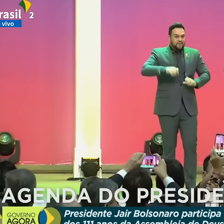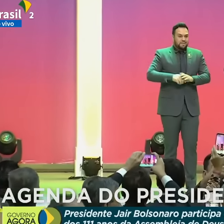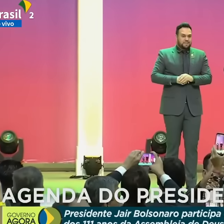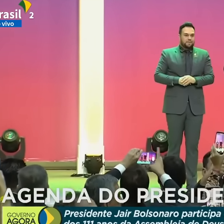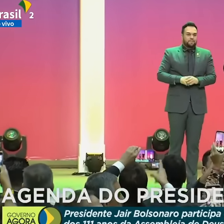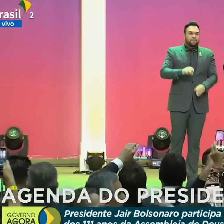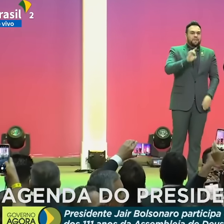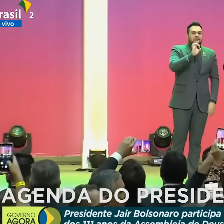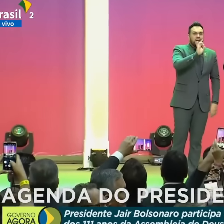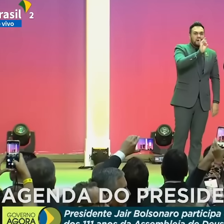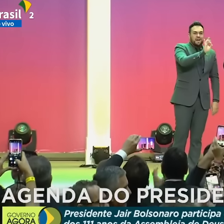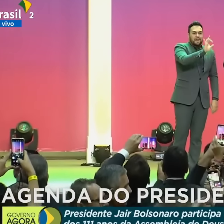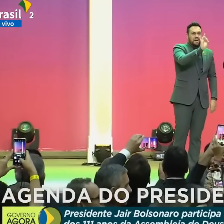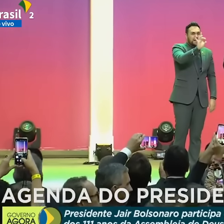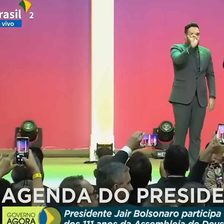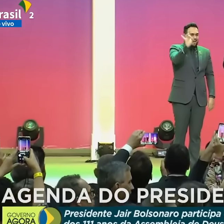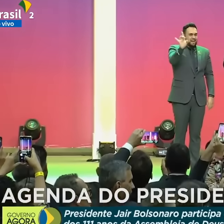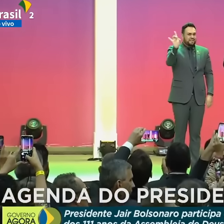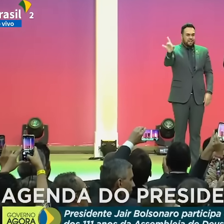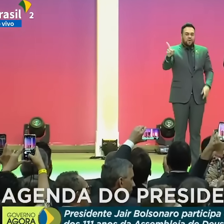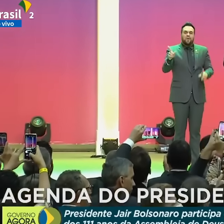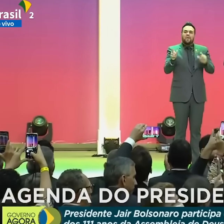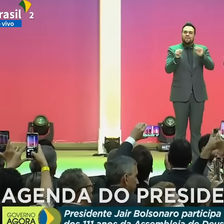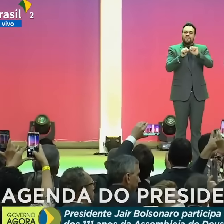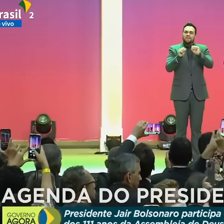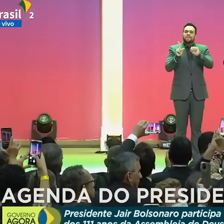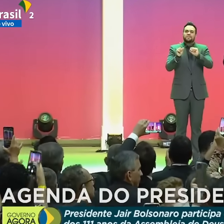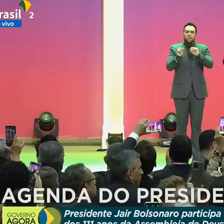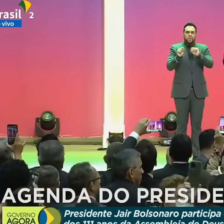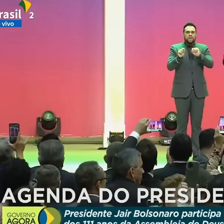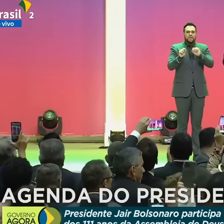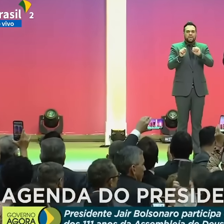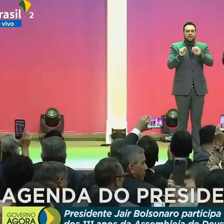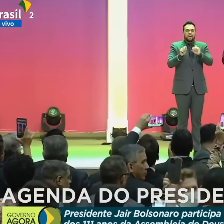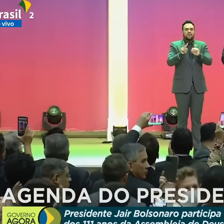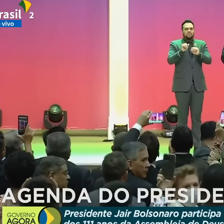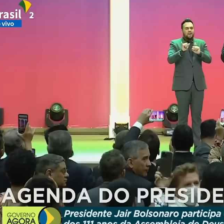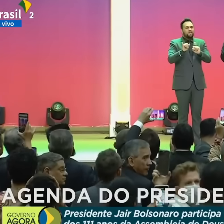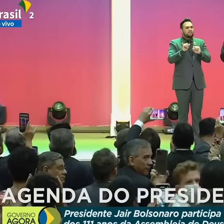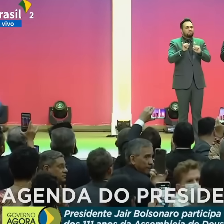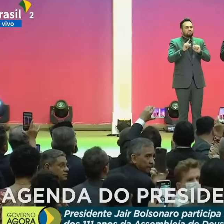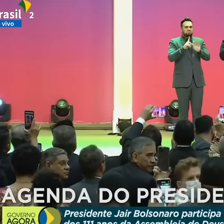cada um fará valer